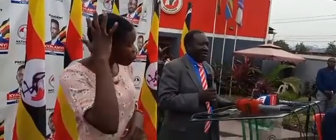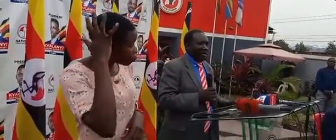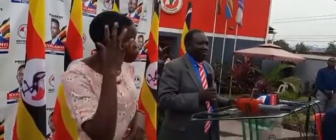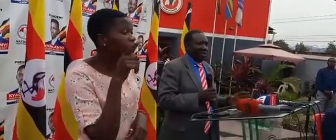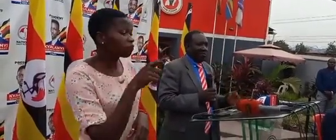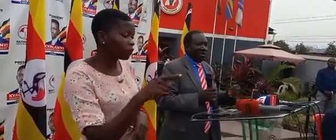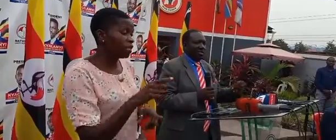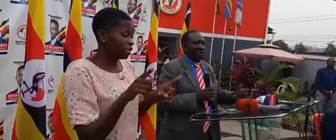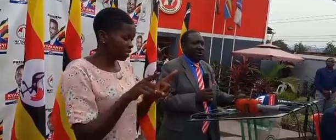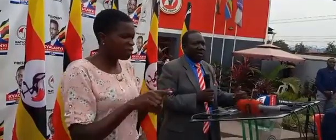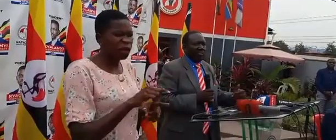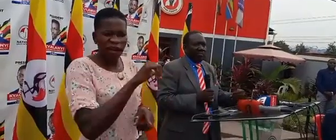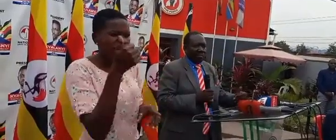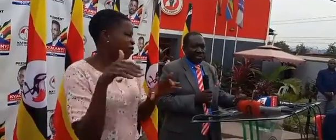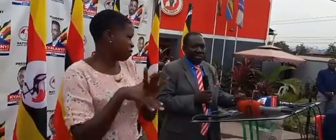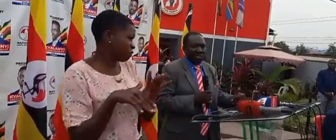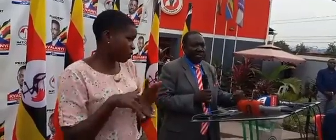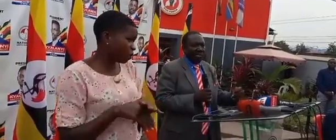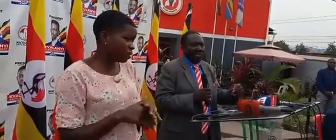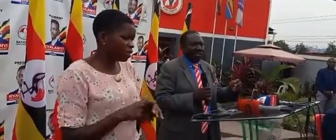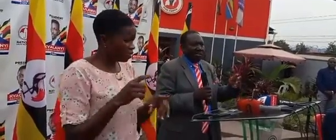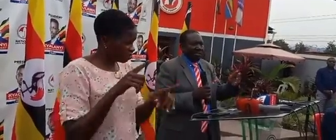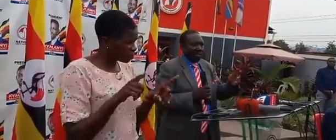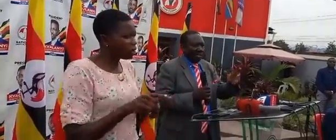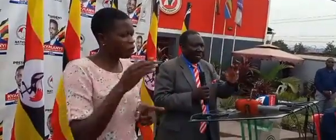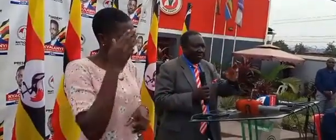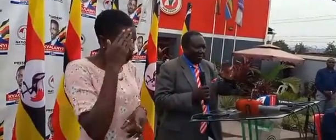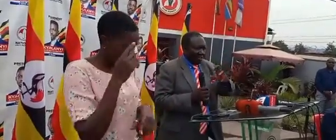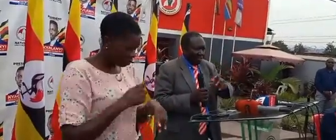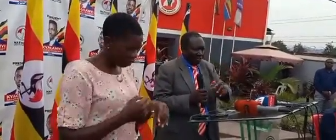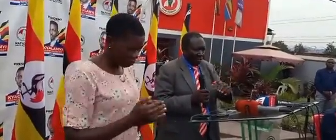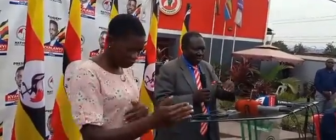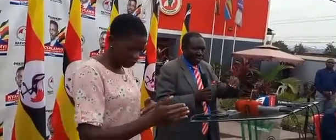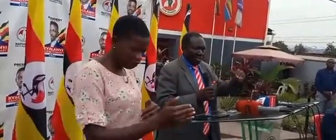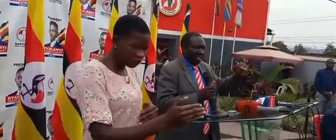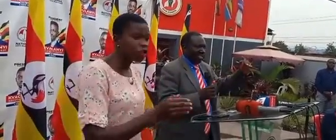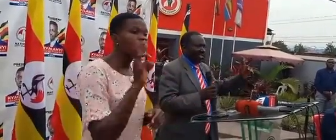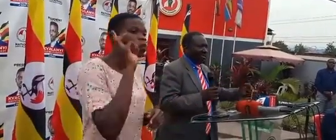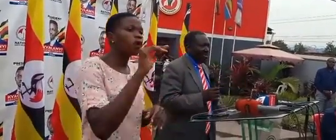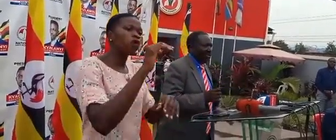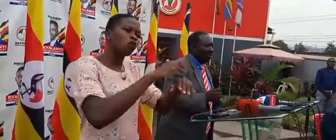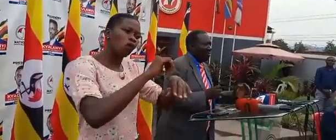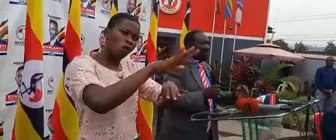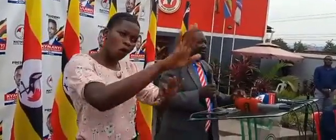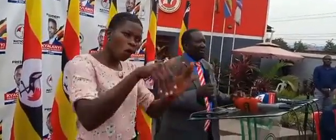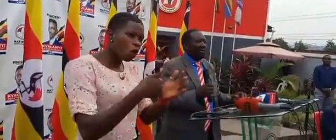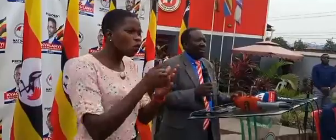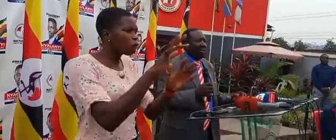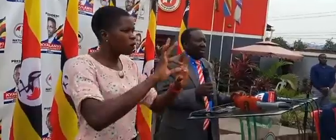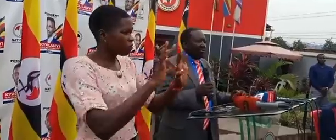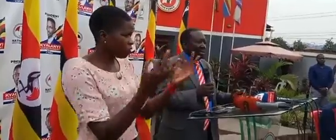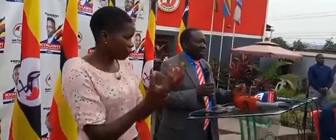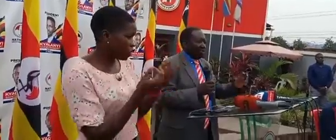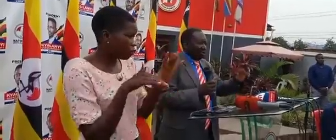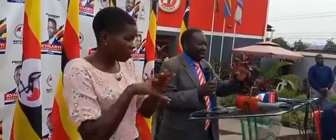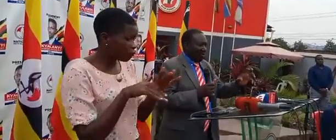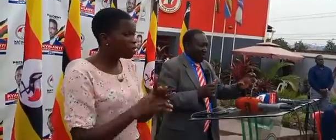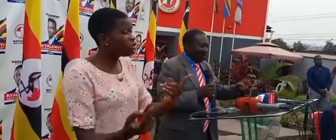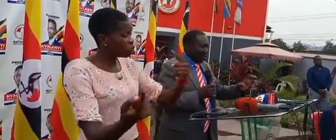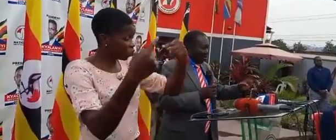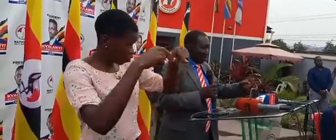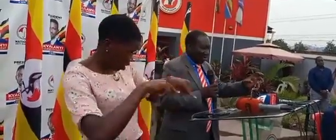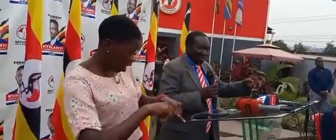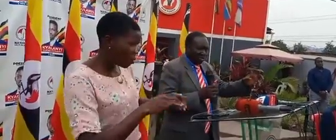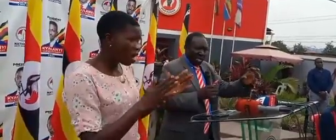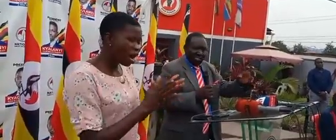akatali kawala tujja kubayita wano nga abana mawulire family zino tujja kuziyita zijje wano era tubeere nti obuyambi